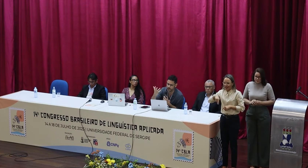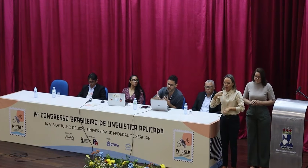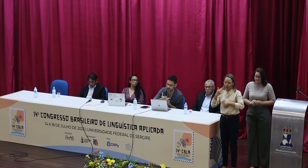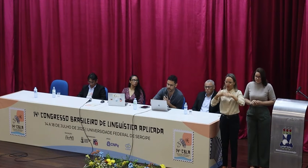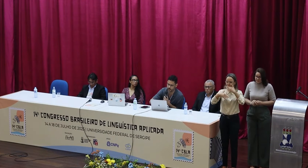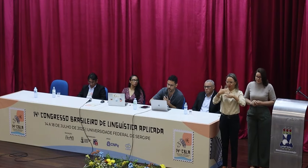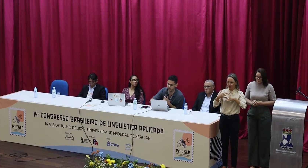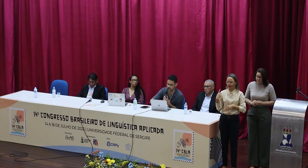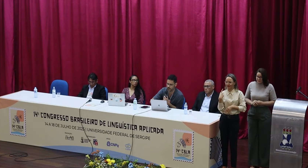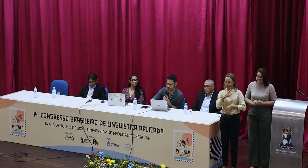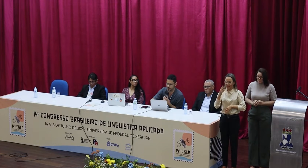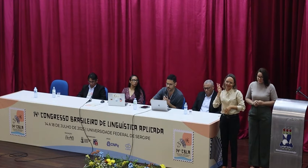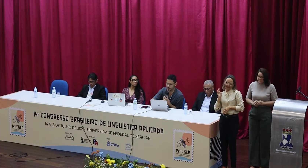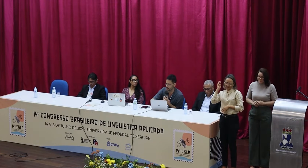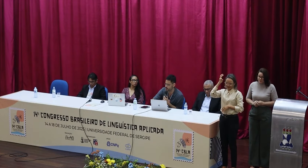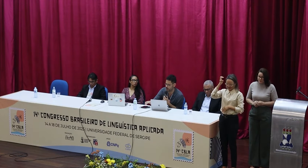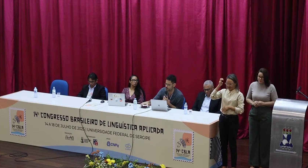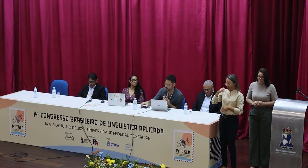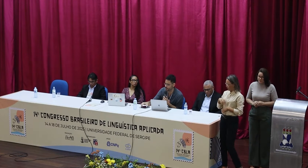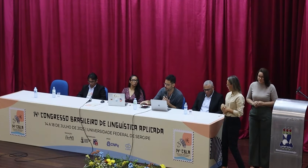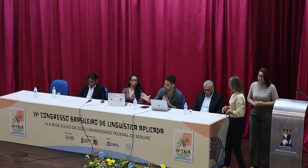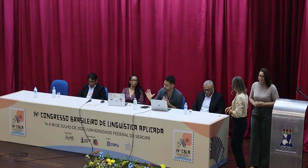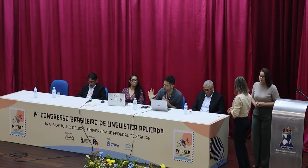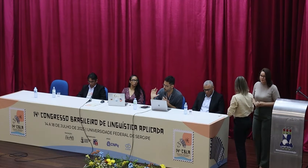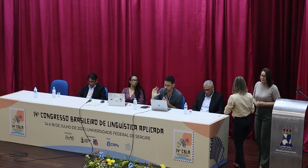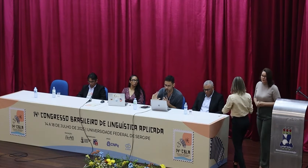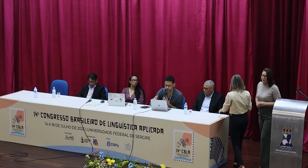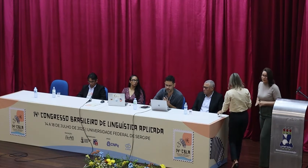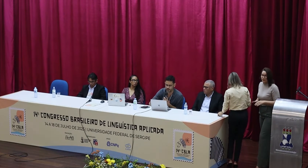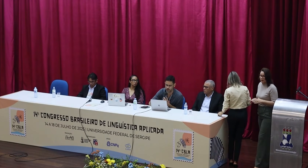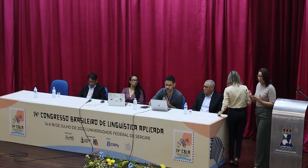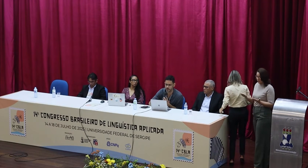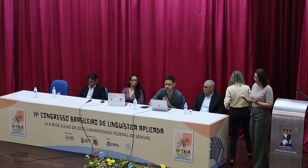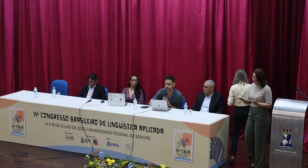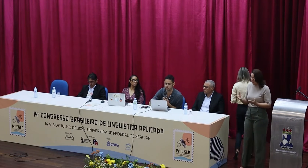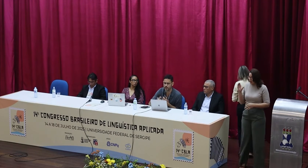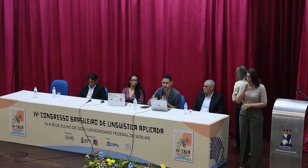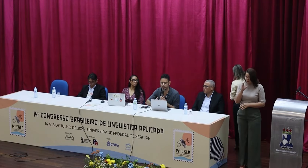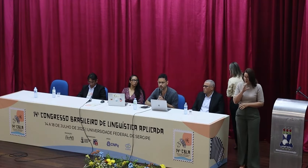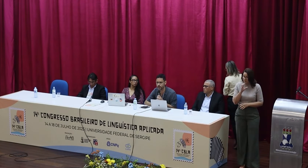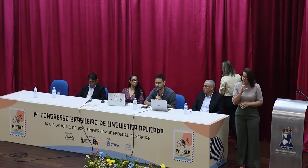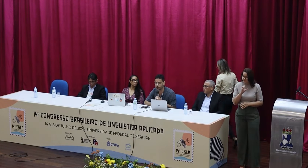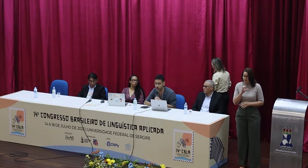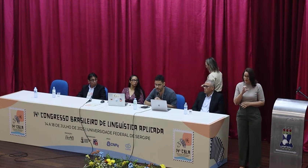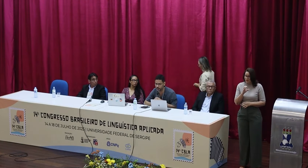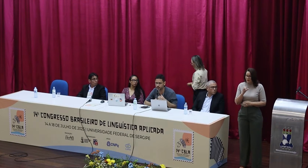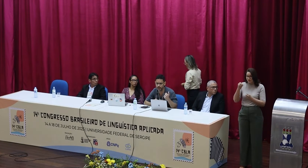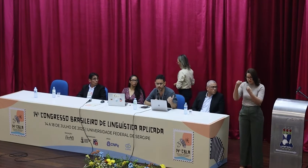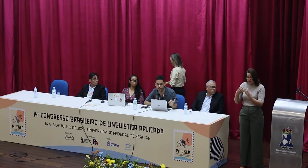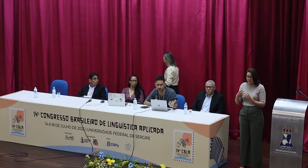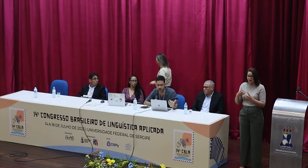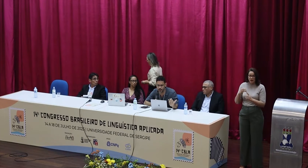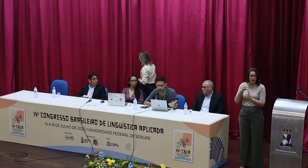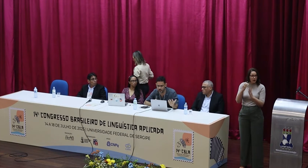do legado dela que a gente vê nessa charge aí. Então, agora, muito brevemente mesmo, eu vou falar do capítulo 4,